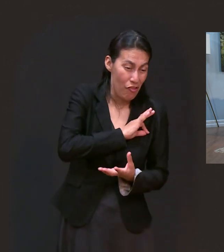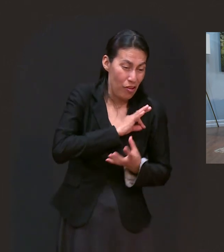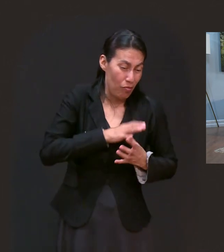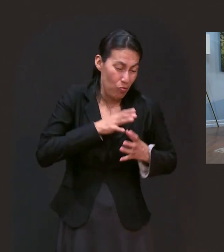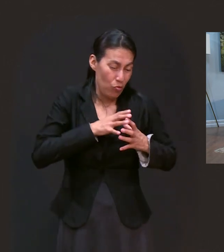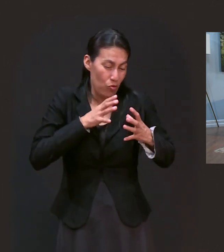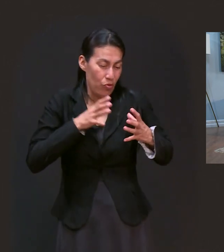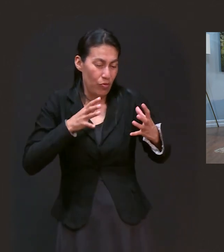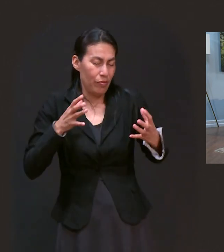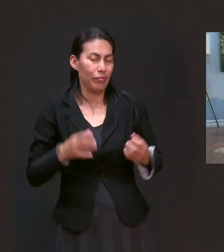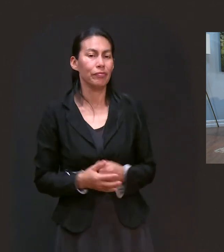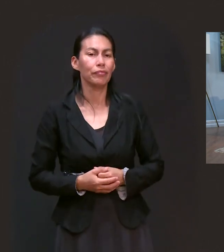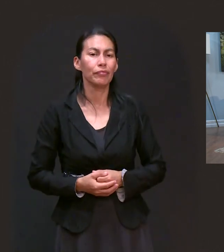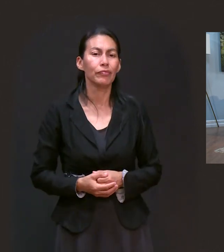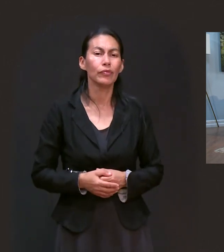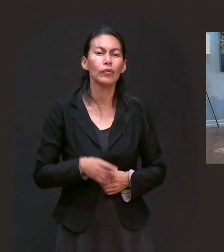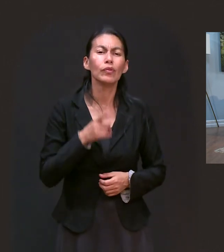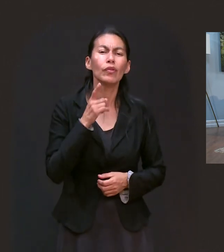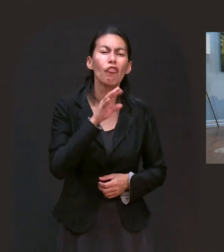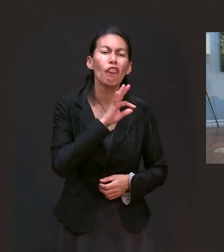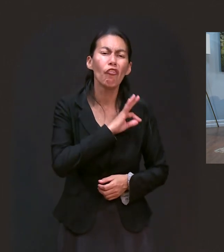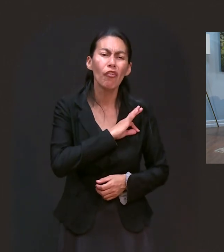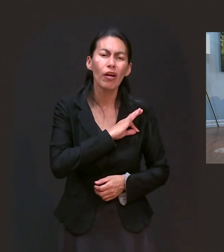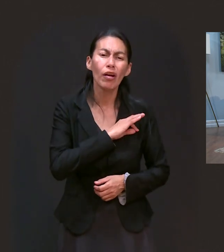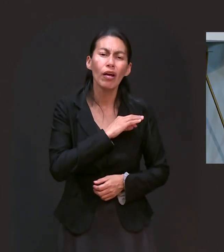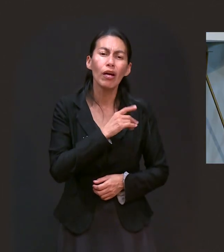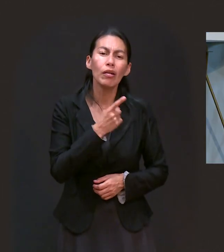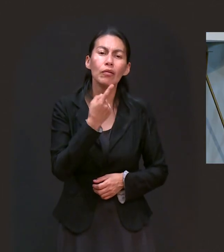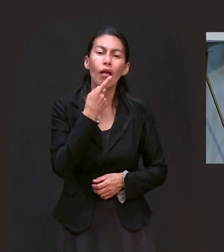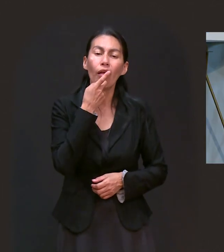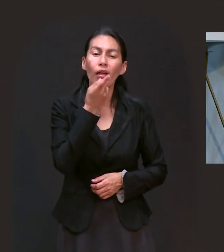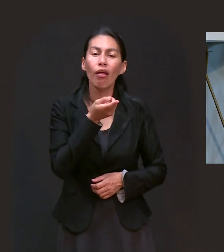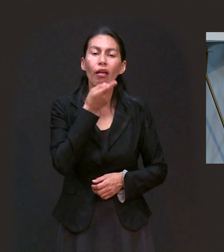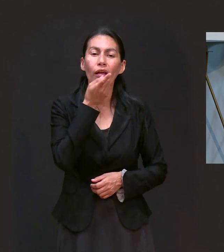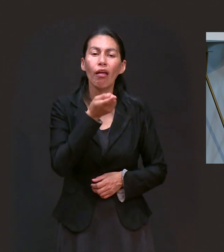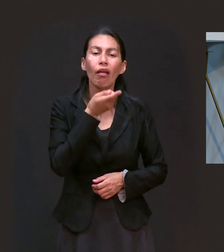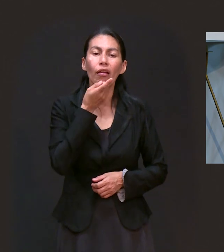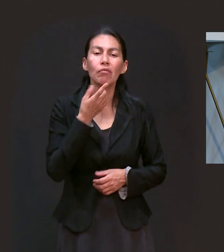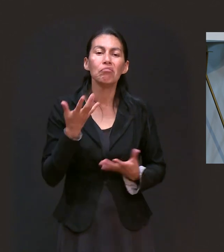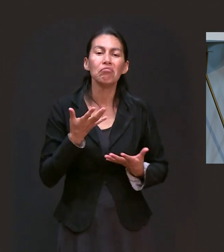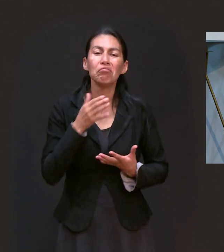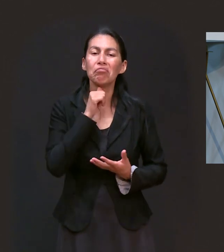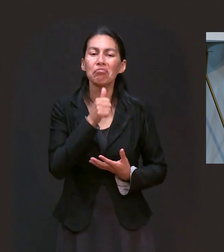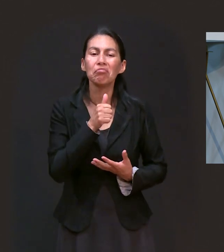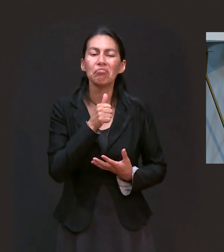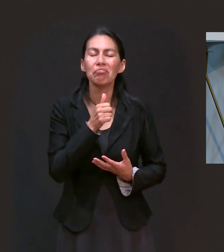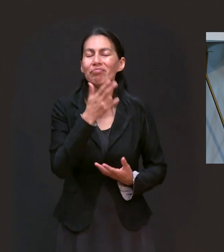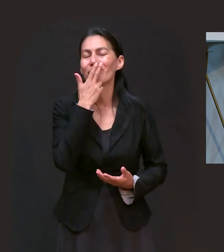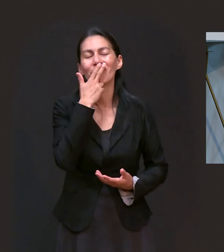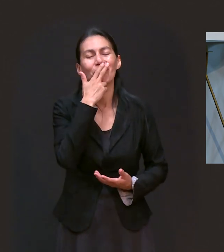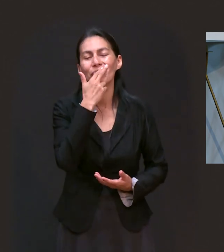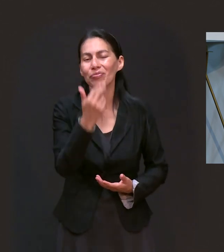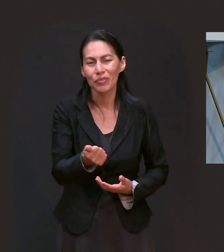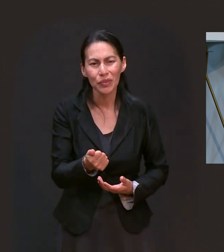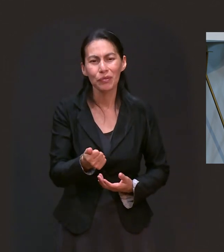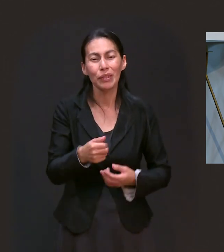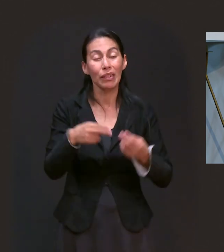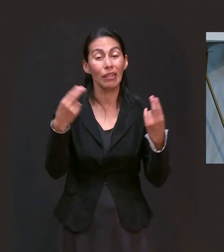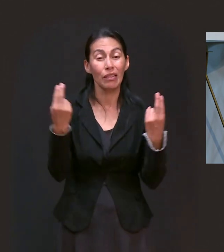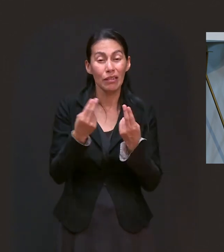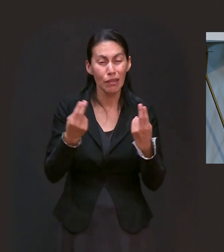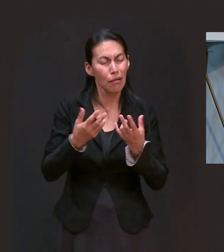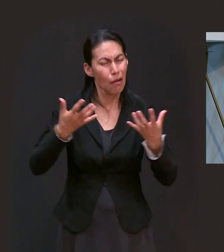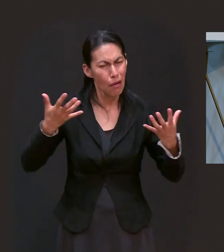del desarrollo de la fe porque una fe de labios es muerto tiene que ver